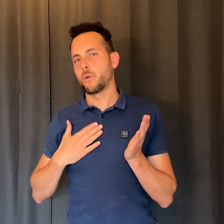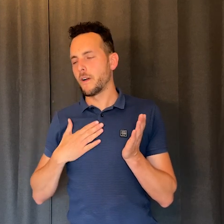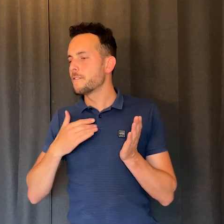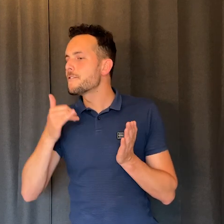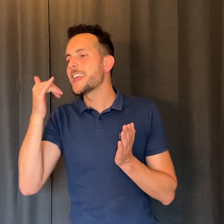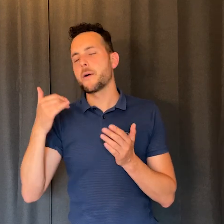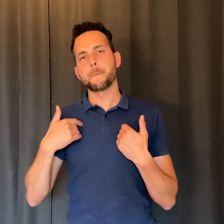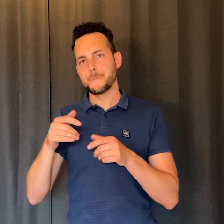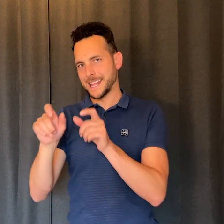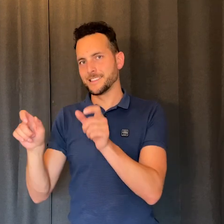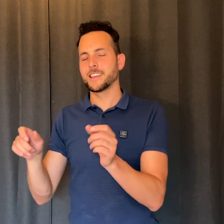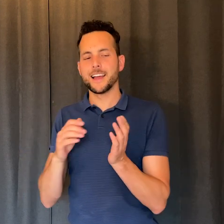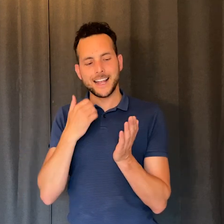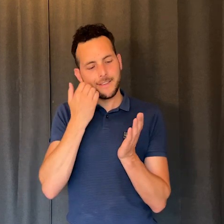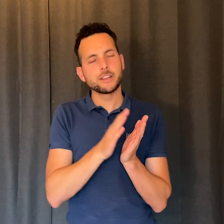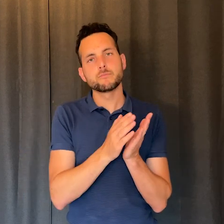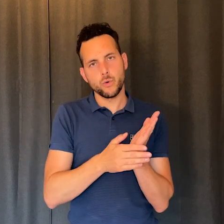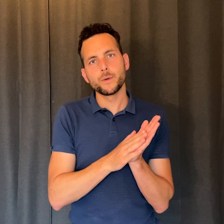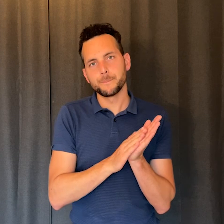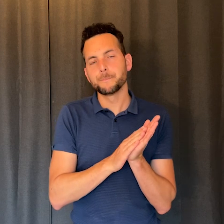Bijbel is wel